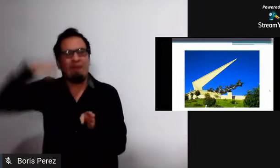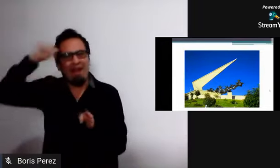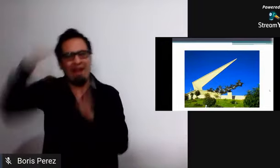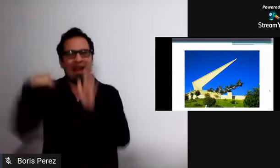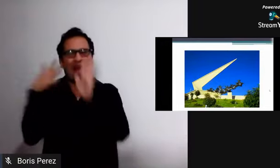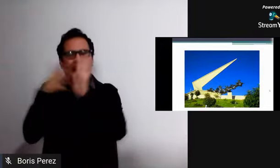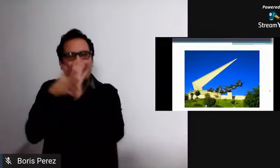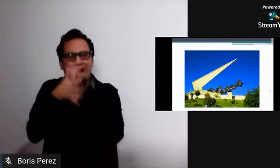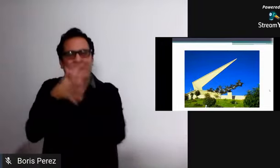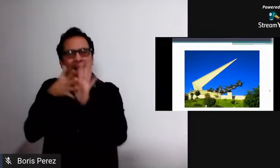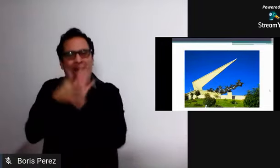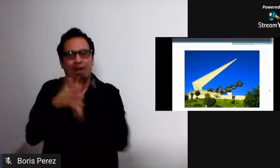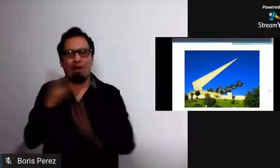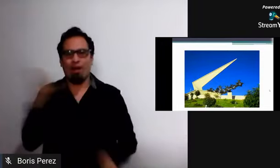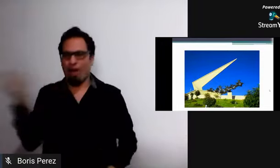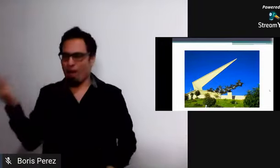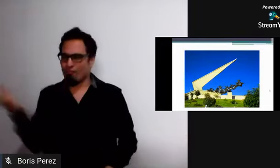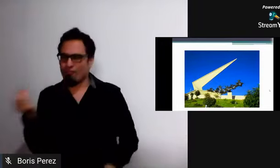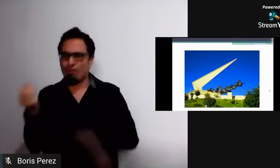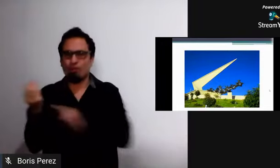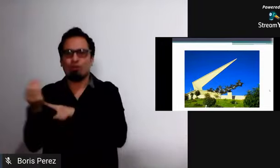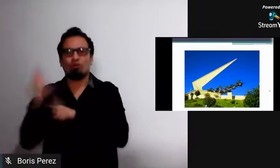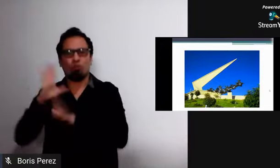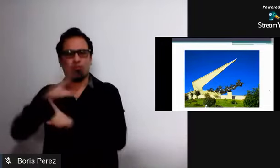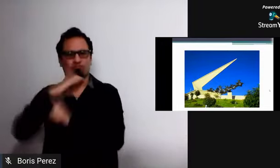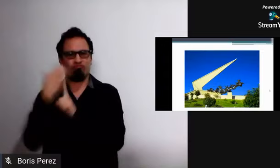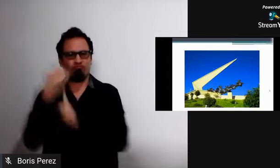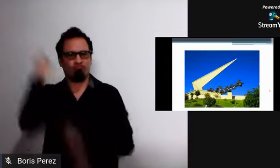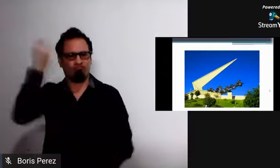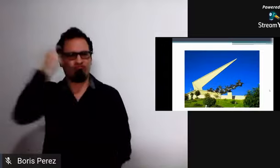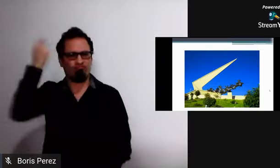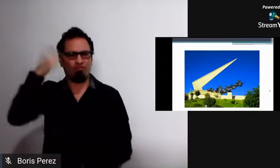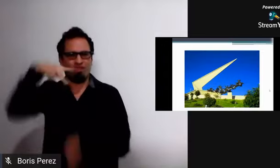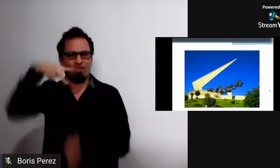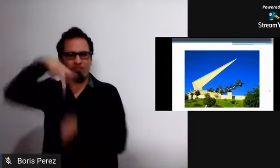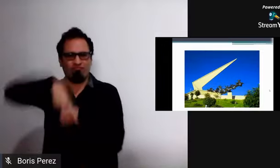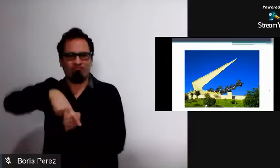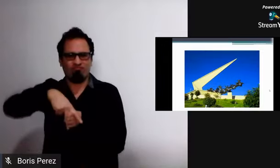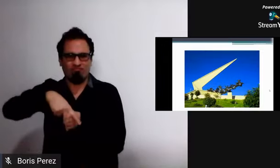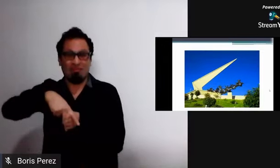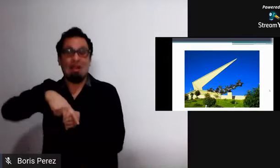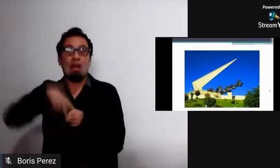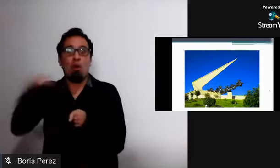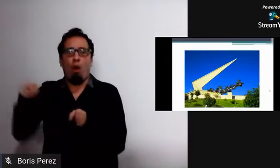con espadas y con las herramientas de guerra de ese momento y como yo les contaba